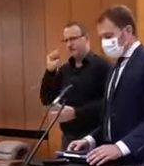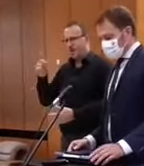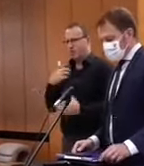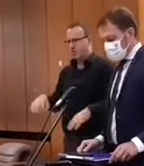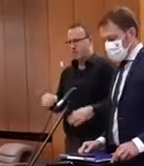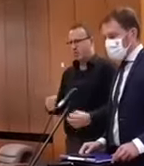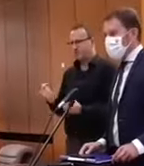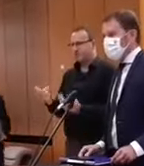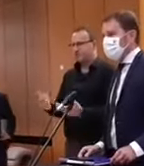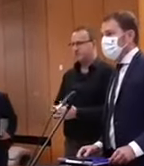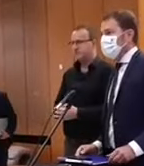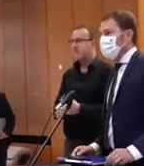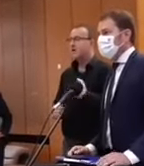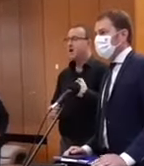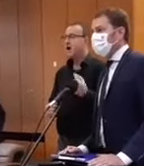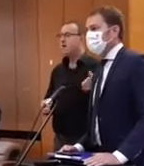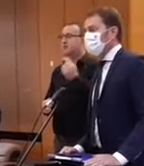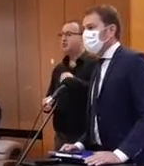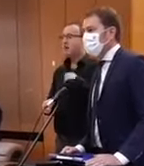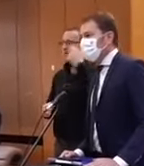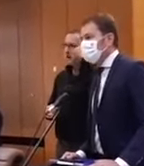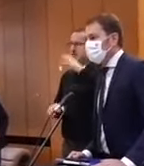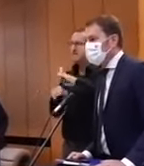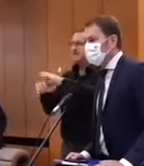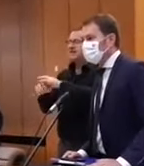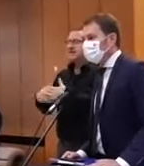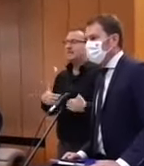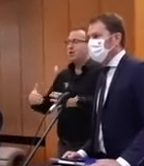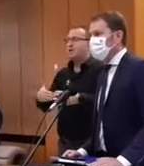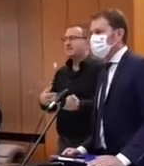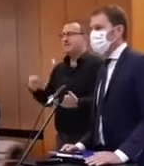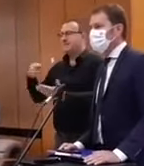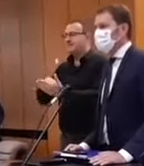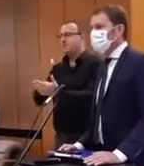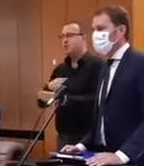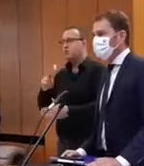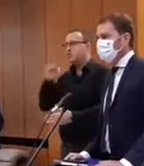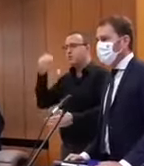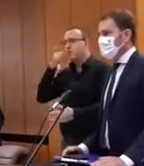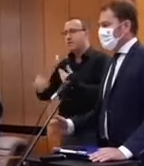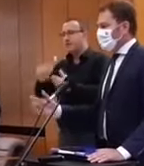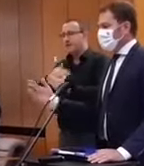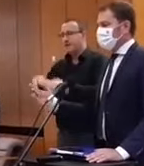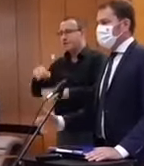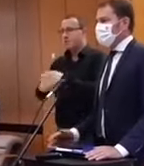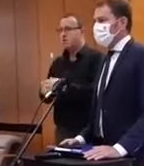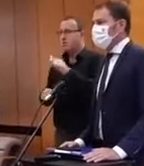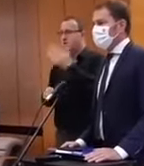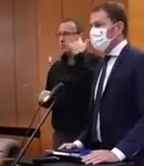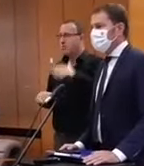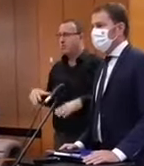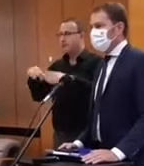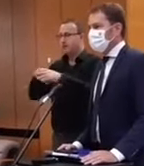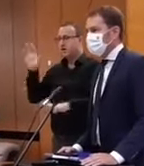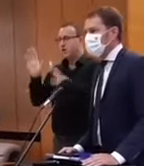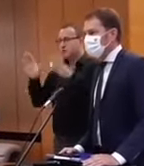Pozrite sa, svojho času ja som prišiel s ideou, aby sme zaviedli tehotenský príspevok. Slúbili sme to ľuďom pred voľbami. Bolo to súčasťou